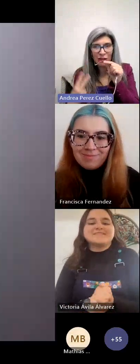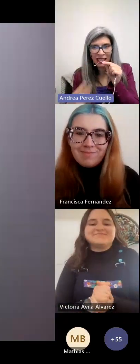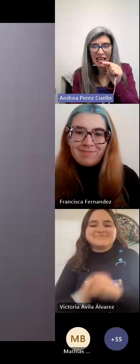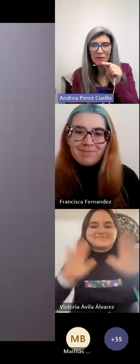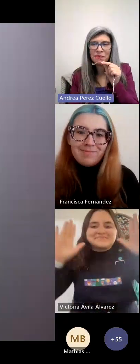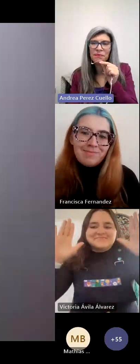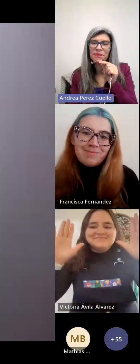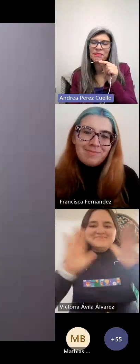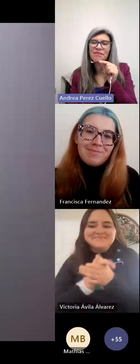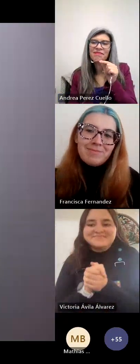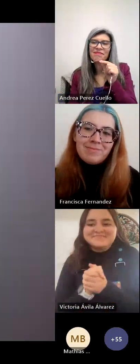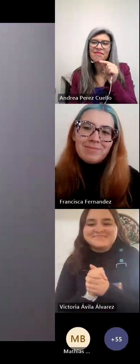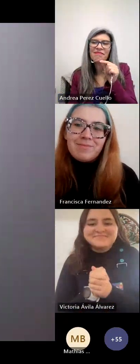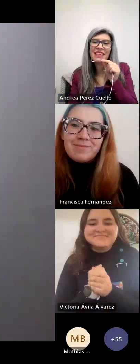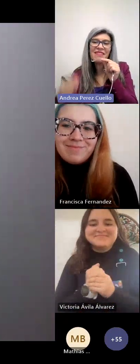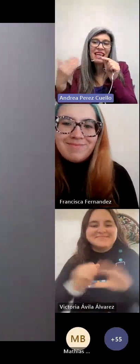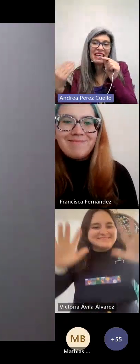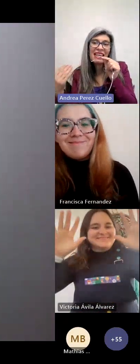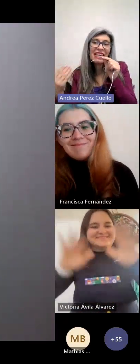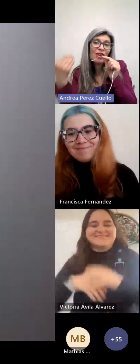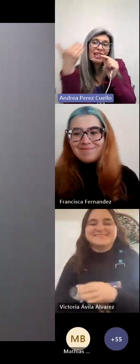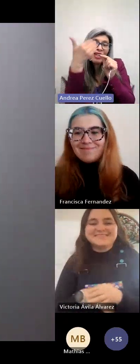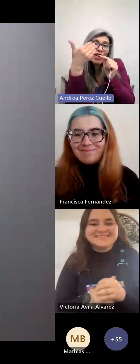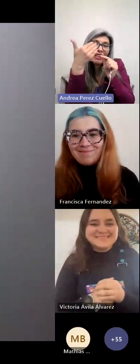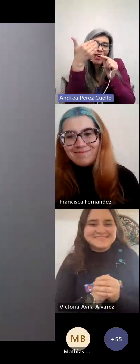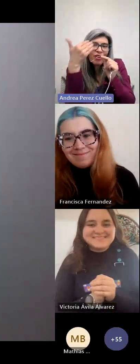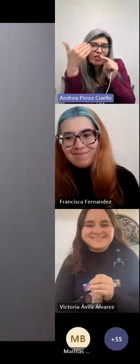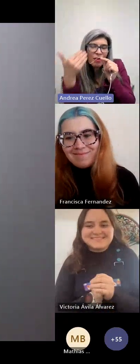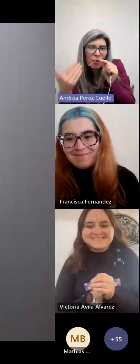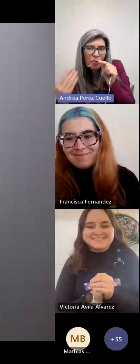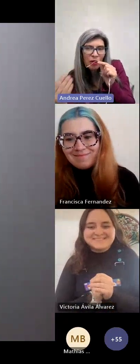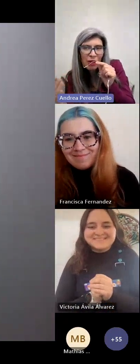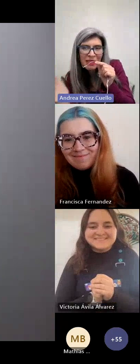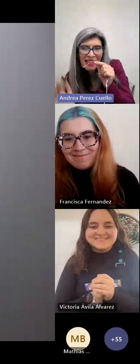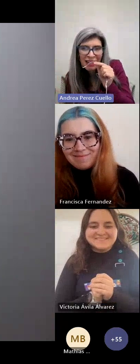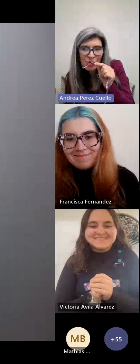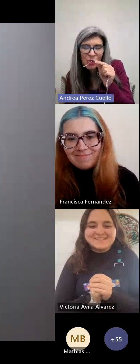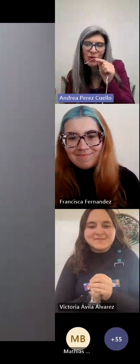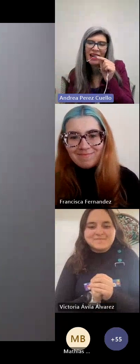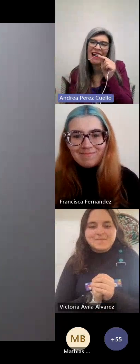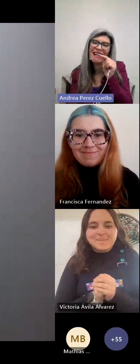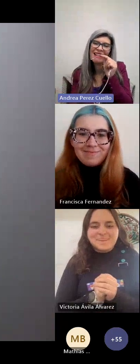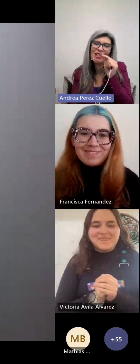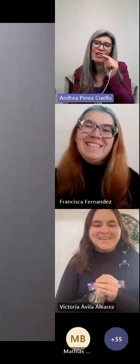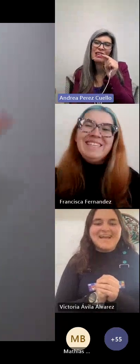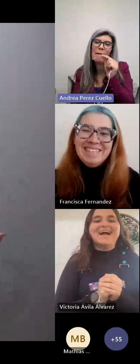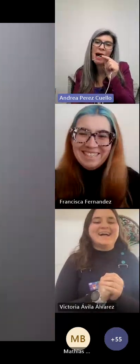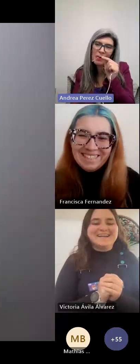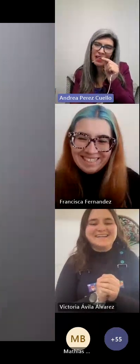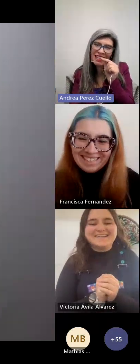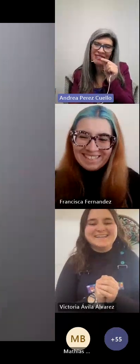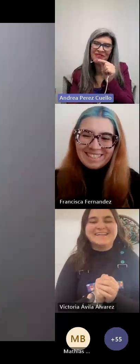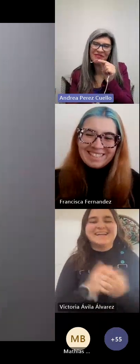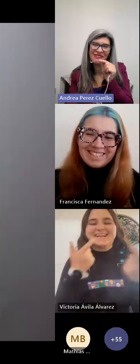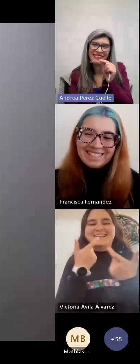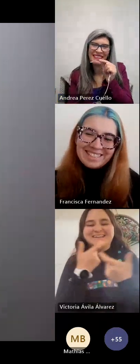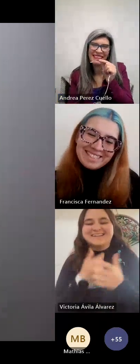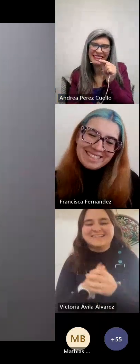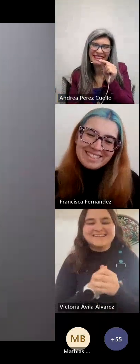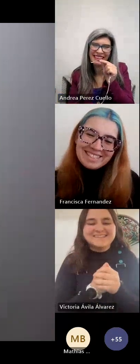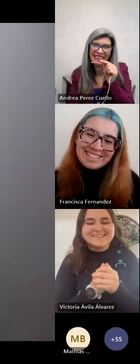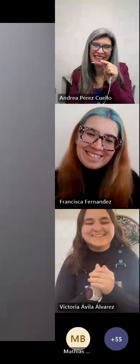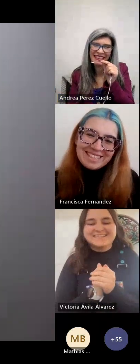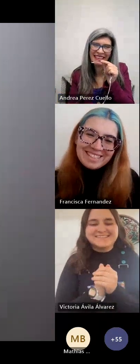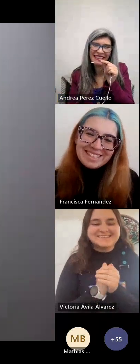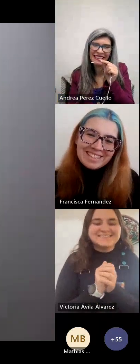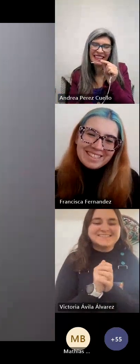a Victoria, que viene, ya no es del norte, ahora nos vamos un poquito más al sur, a la región del Maule,